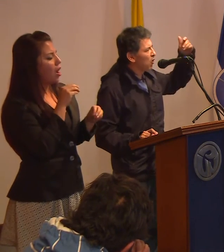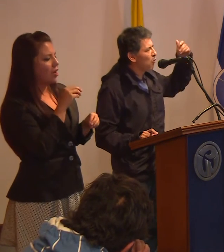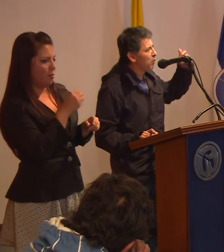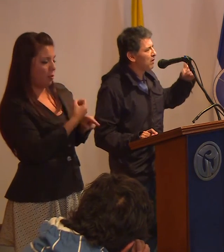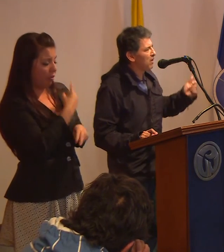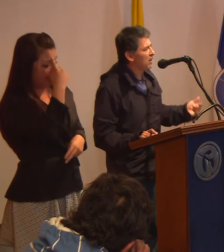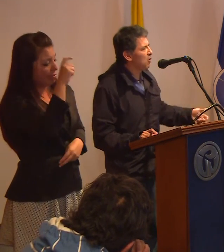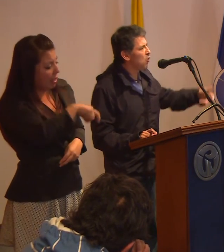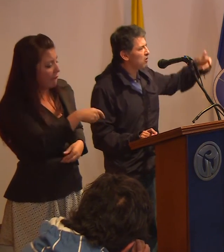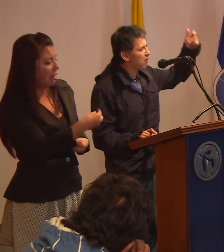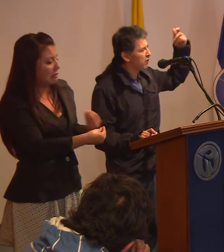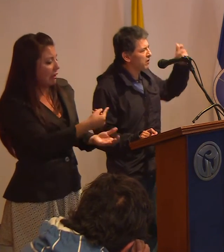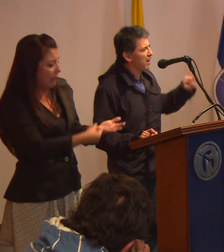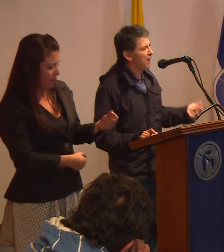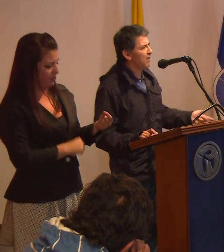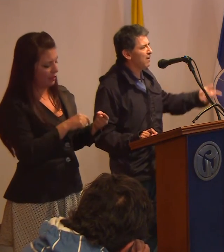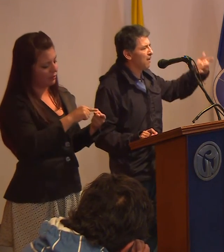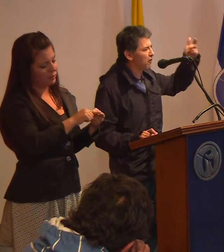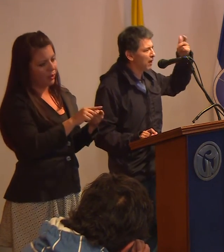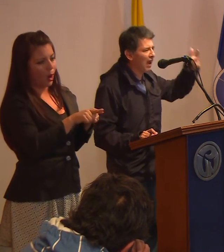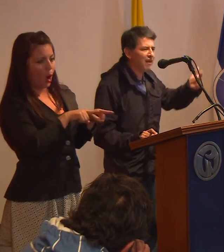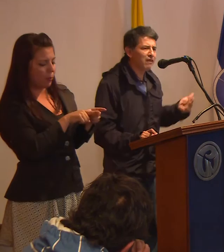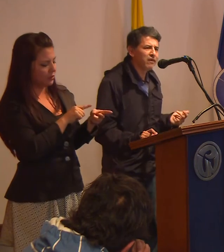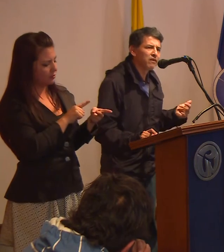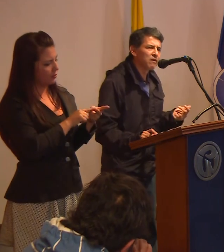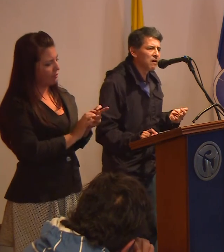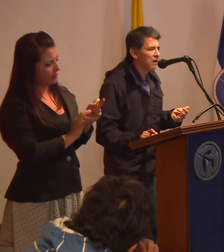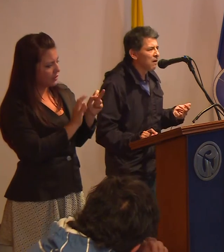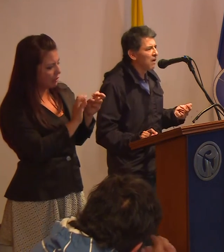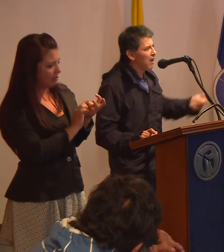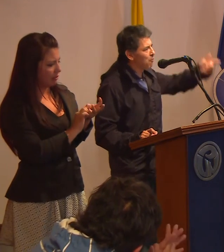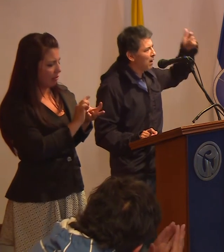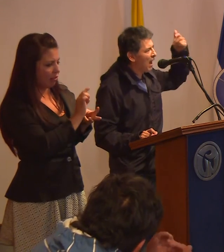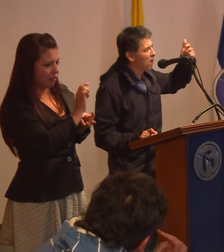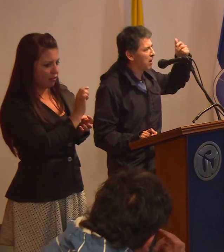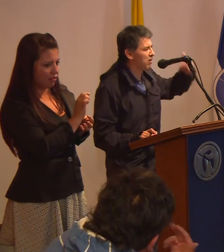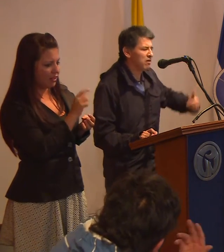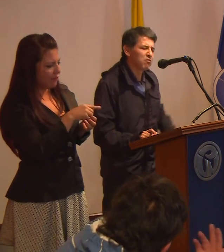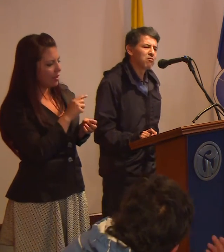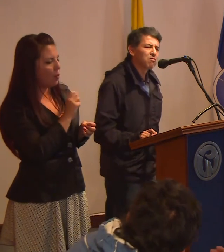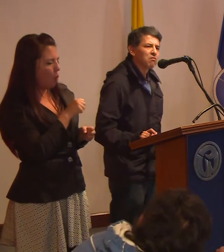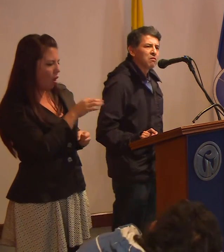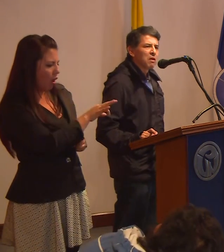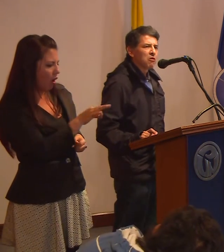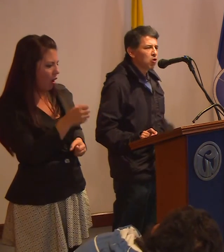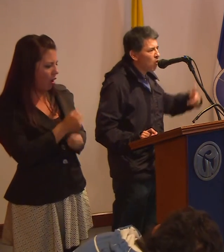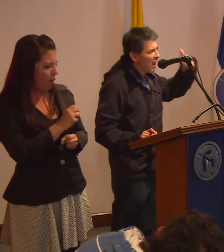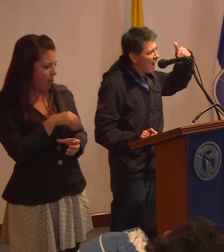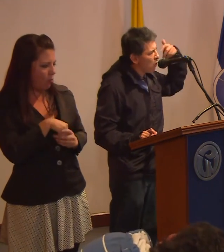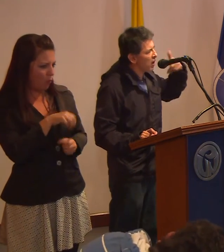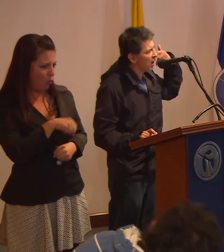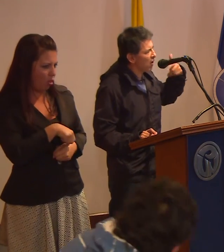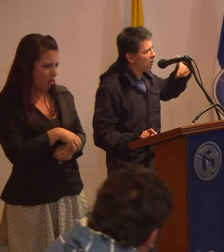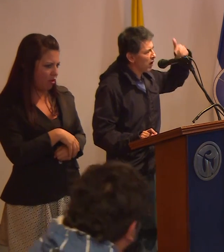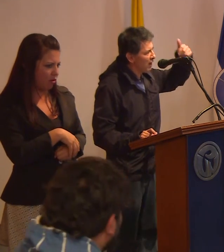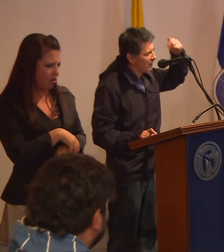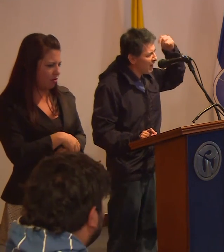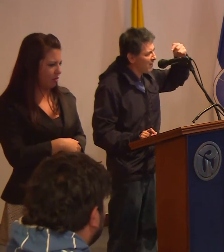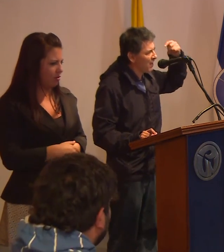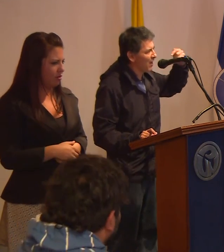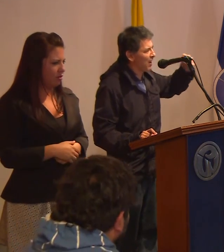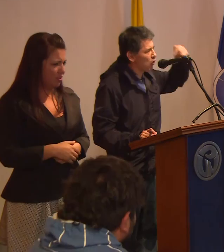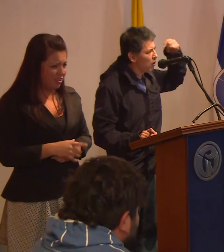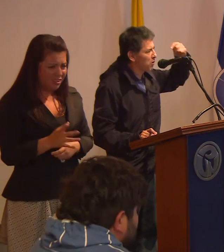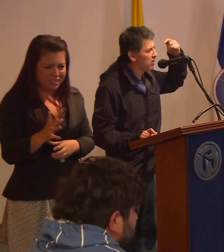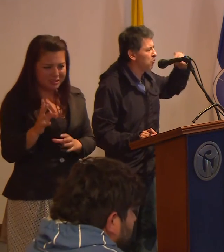Deben ser competitivos, eficientes, eficaces, empleables. Toda la lógica neoliberal está